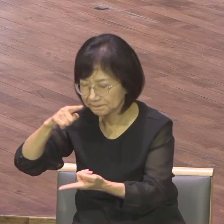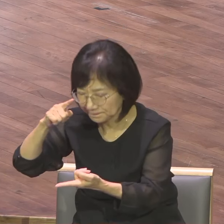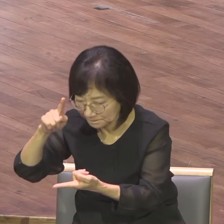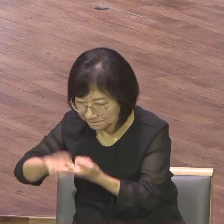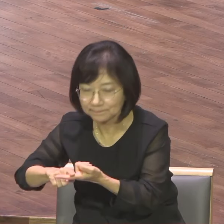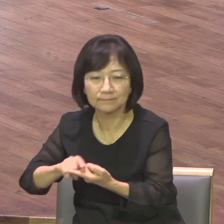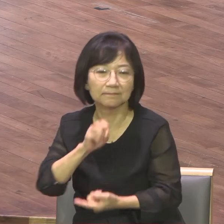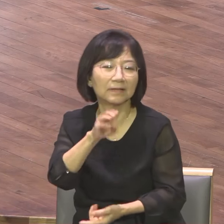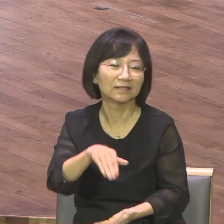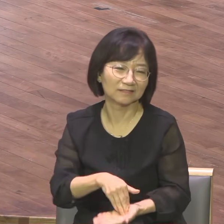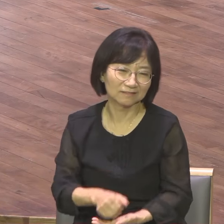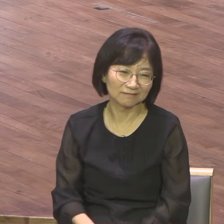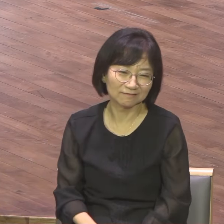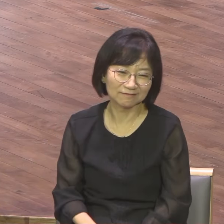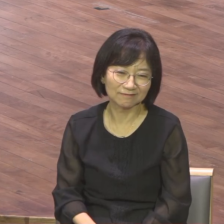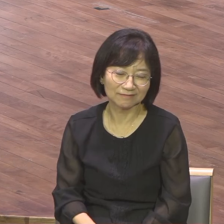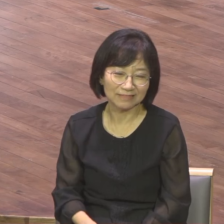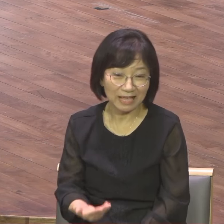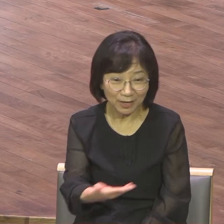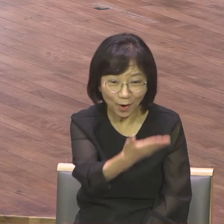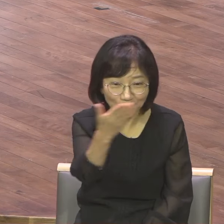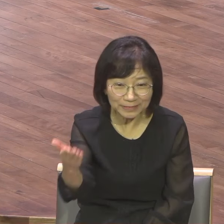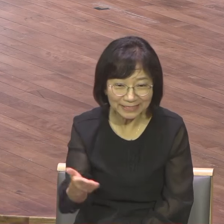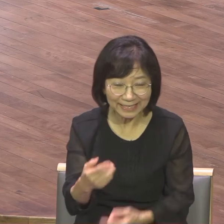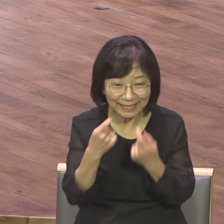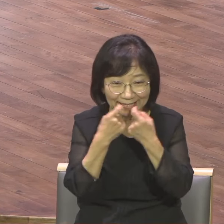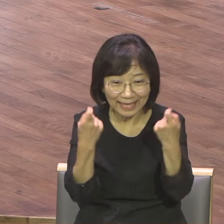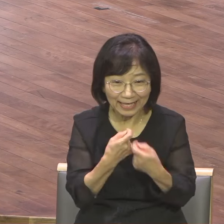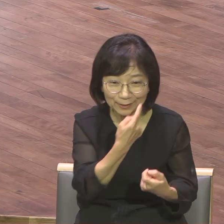여러분이 세상적인 눈을 가지고 바라보면요, 답이 안 나와요.